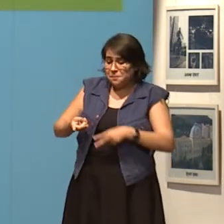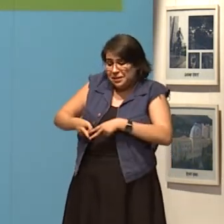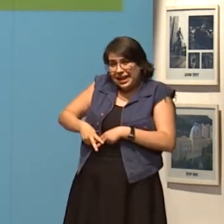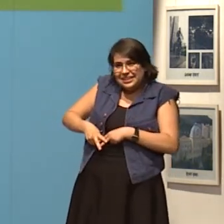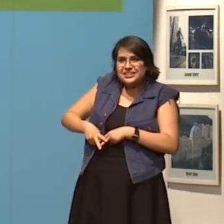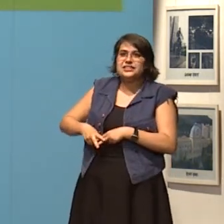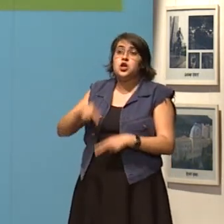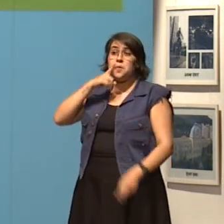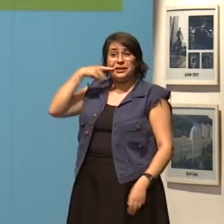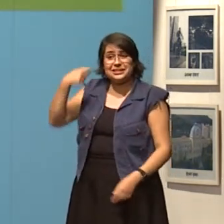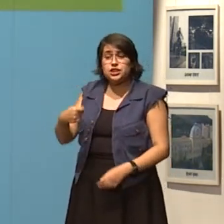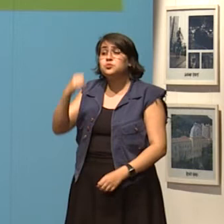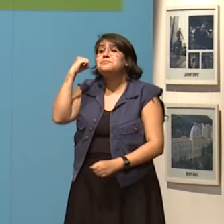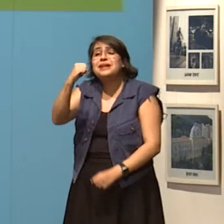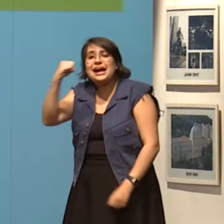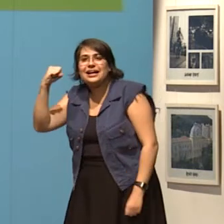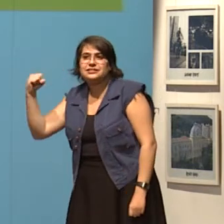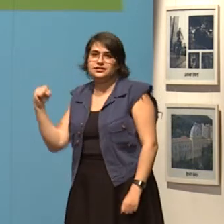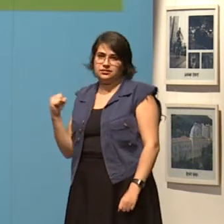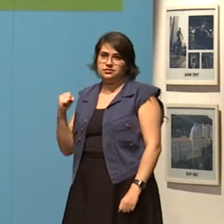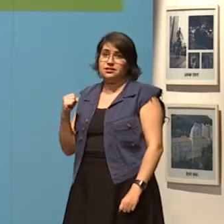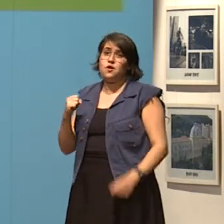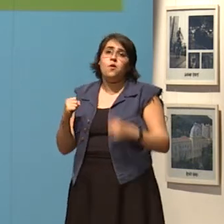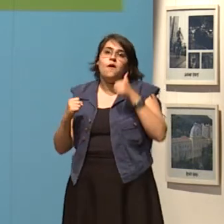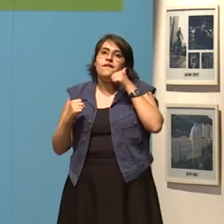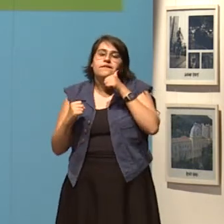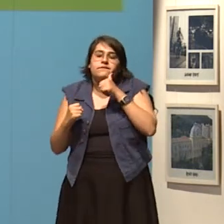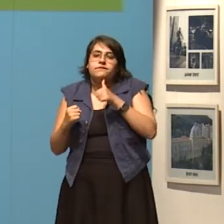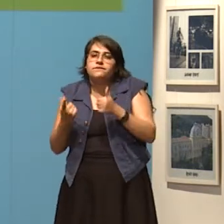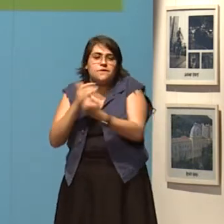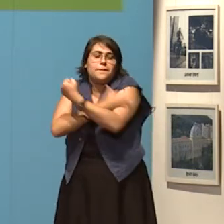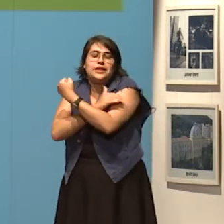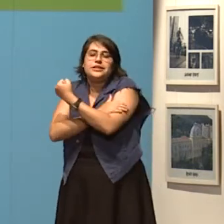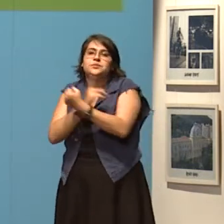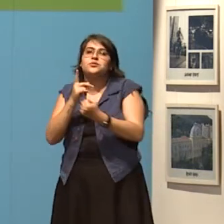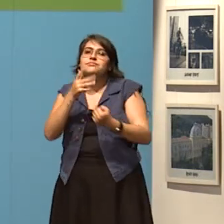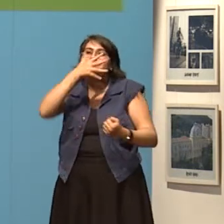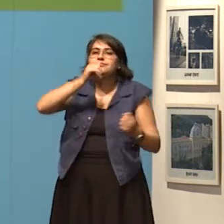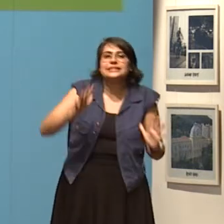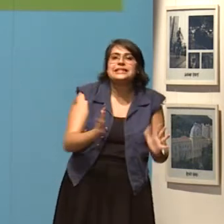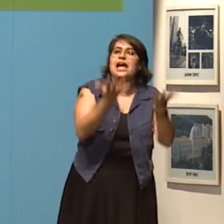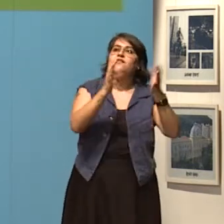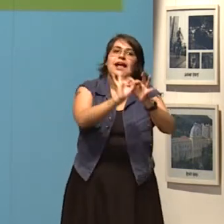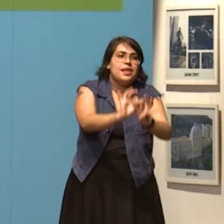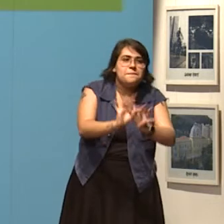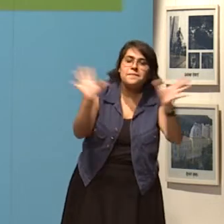O machismo, ele aprisiona, o machismo, ele mata. O feminismo, não. O feminismo,